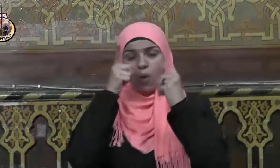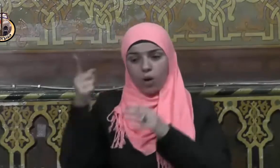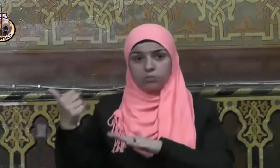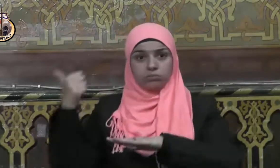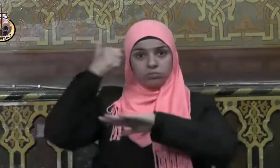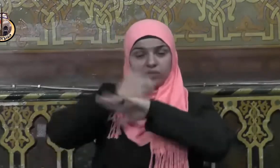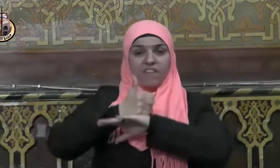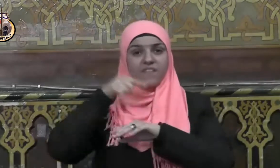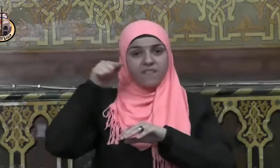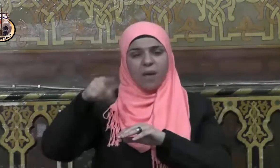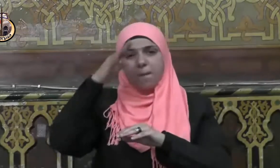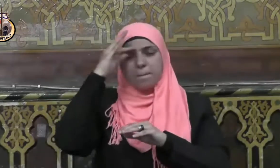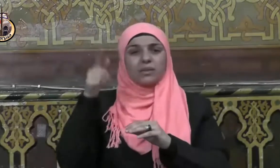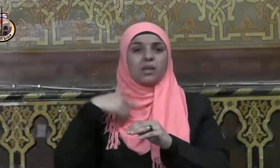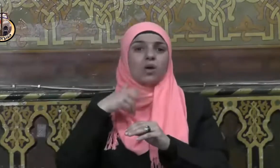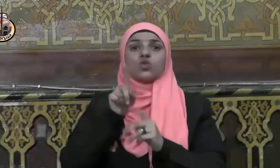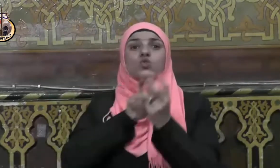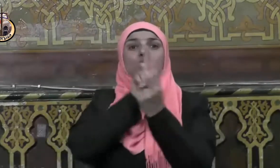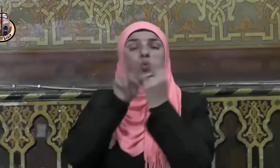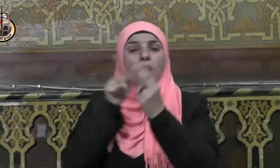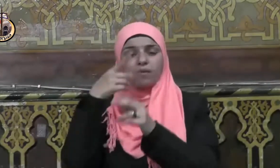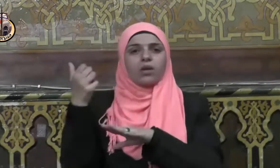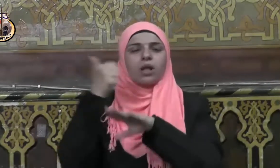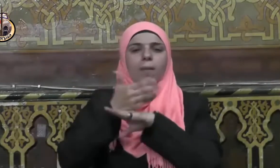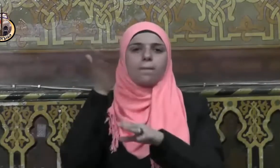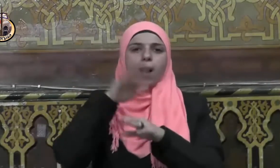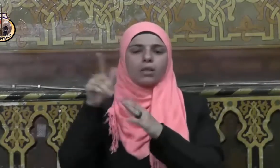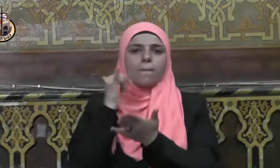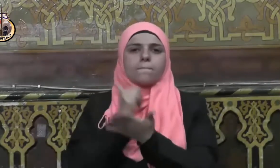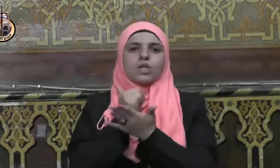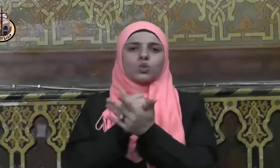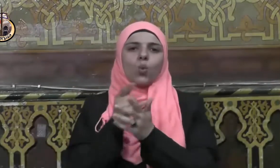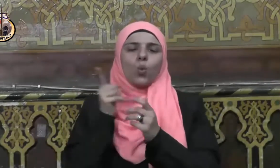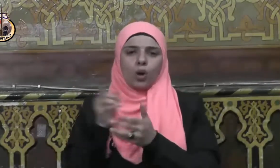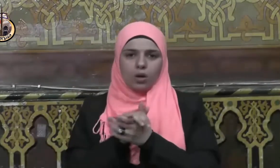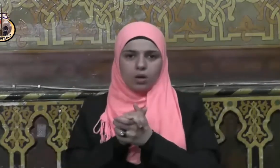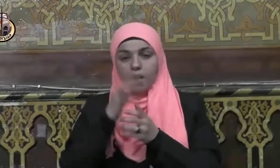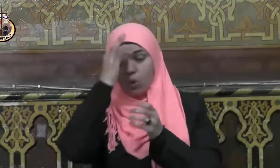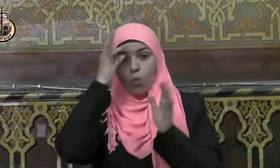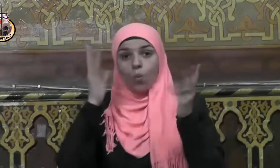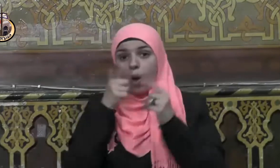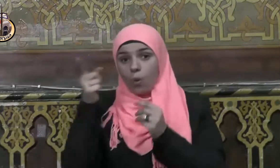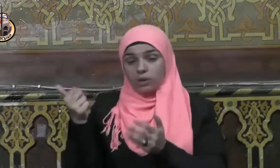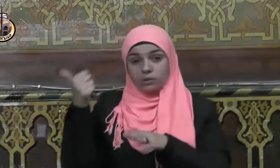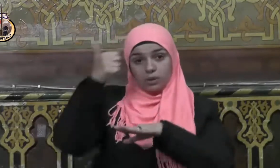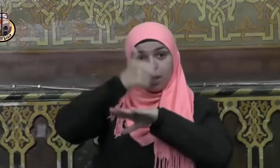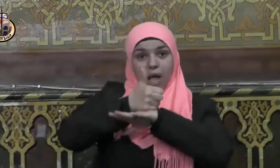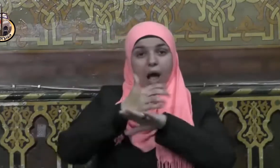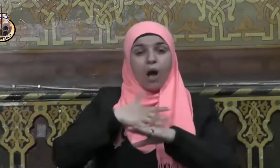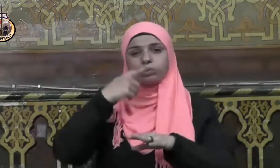عن مسألة وكلت إليها، وإن أوتيتها من غير